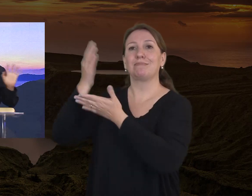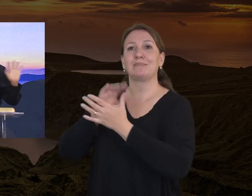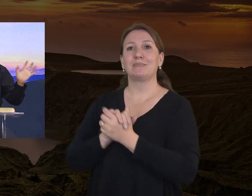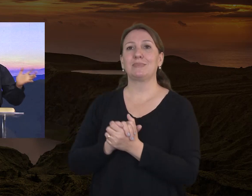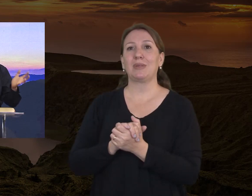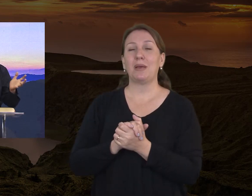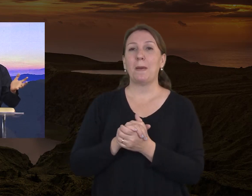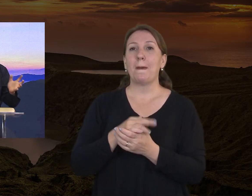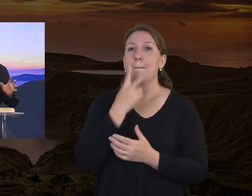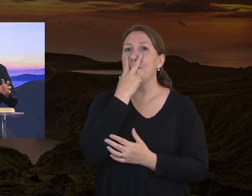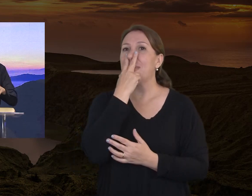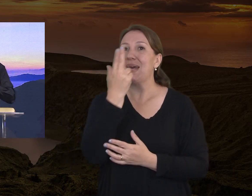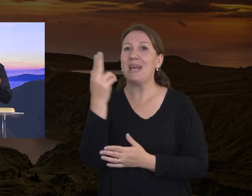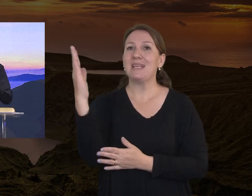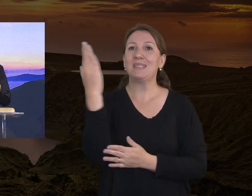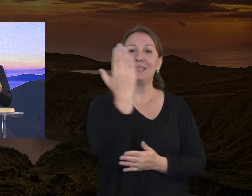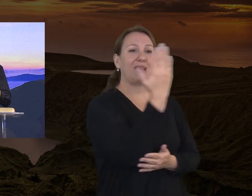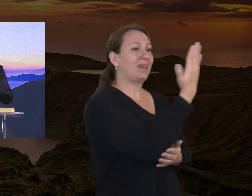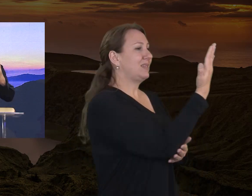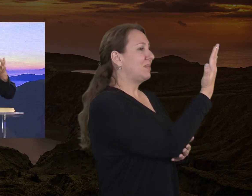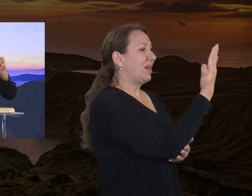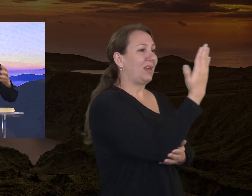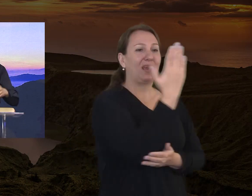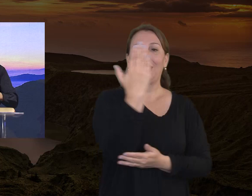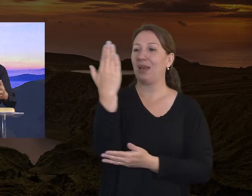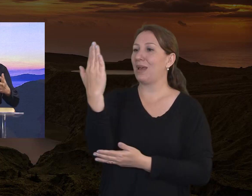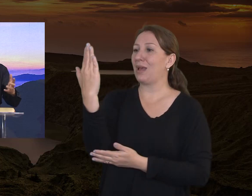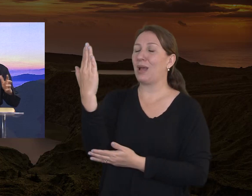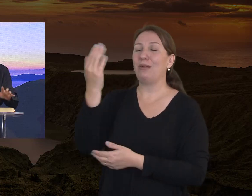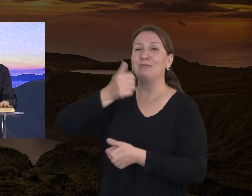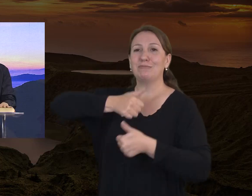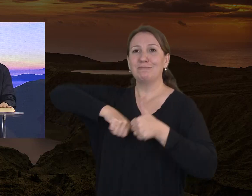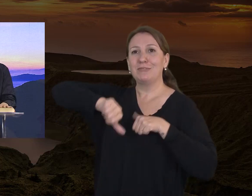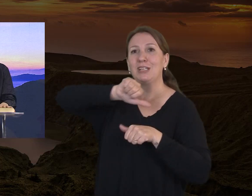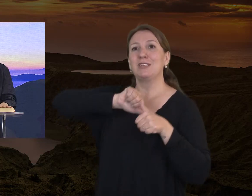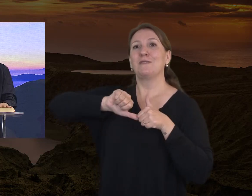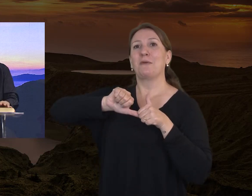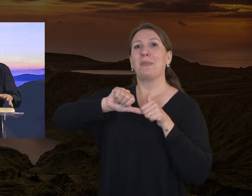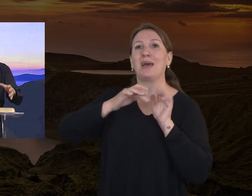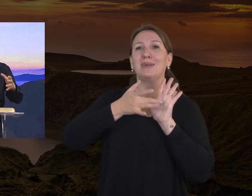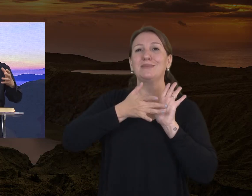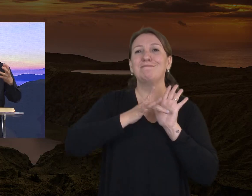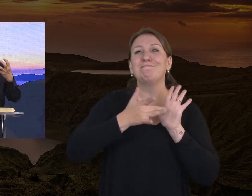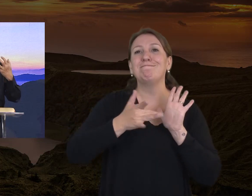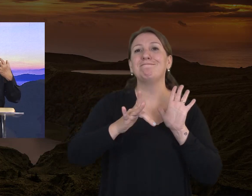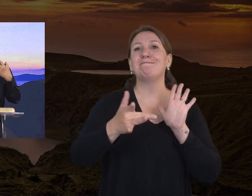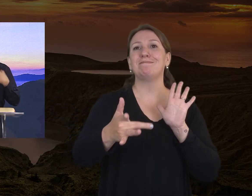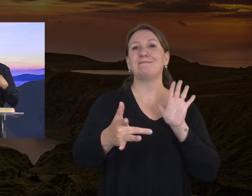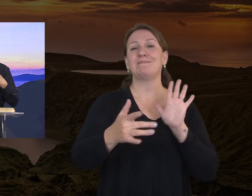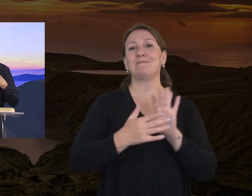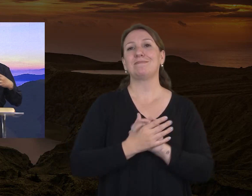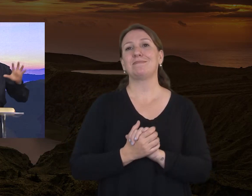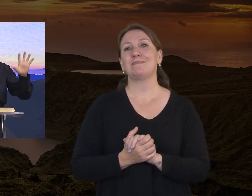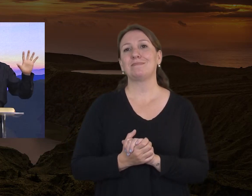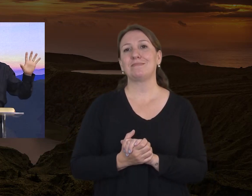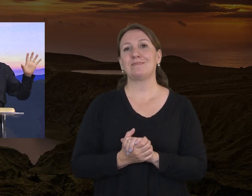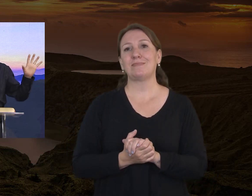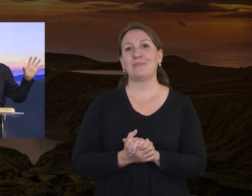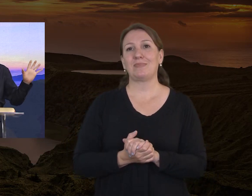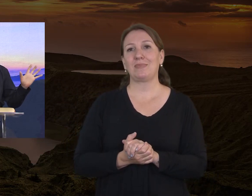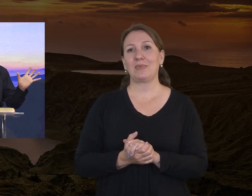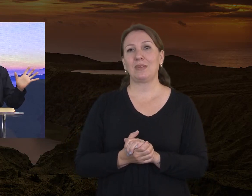espelhos, parece espelhos, e nós somos transformados de glória em glória. E quando chegar a nossa vez